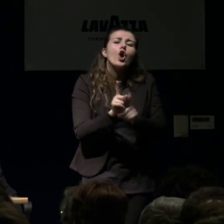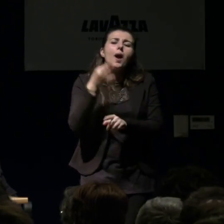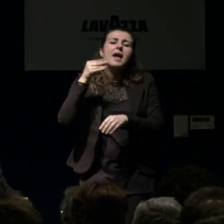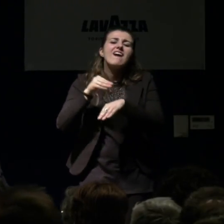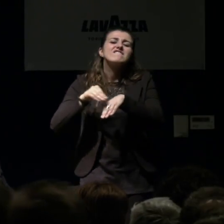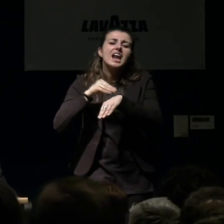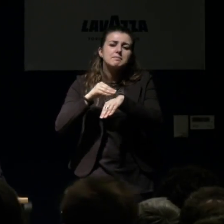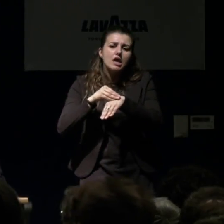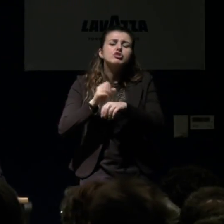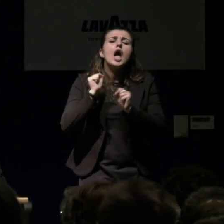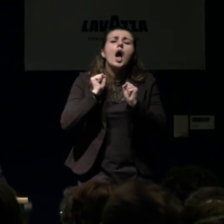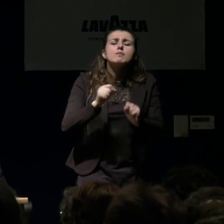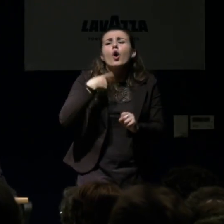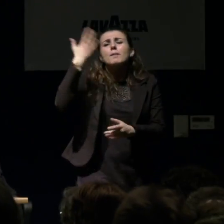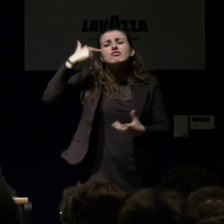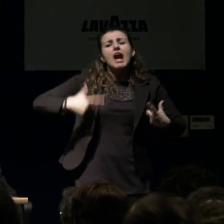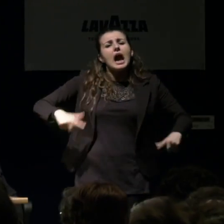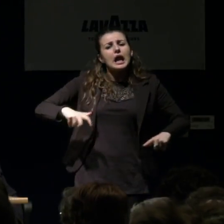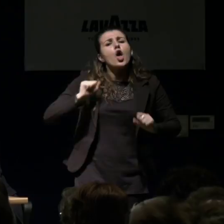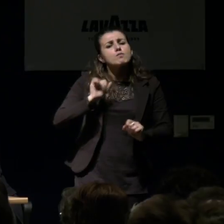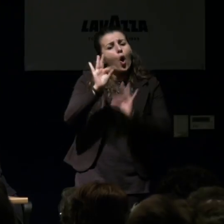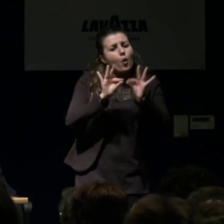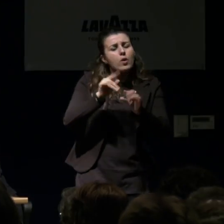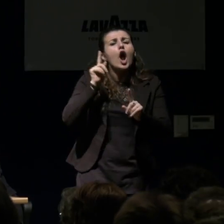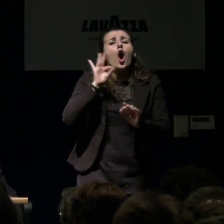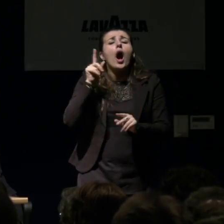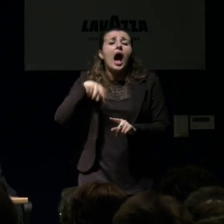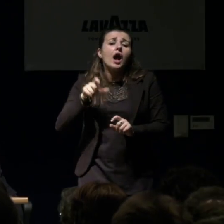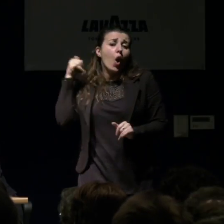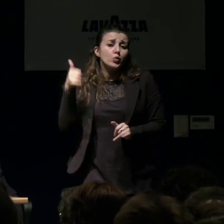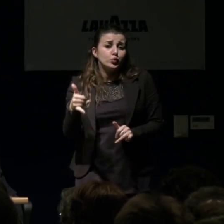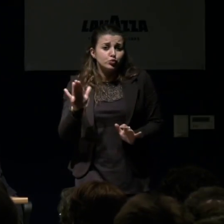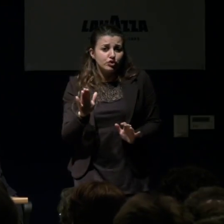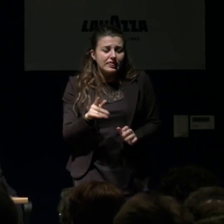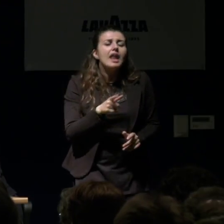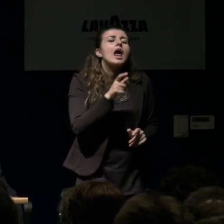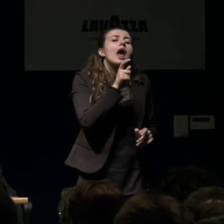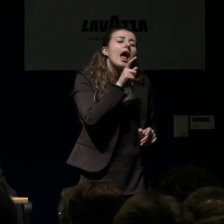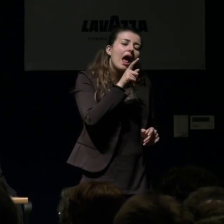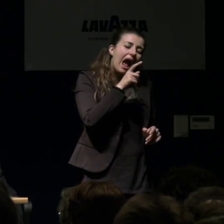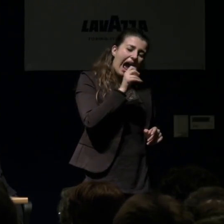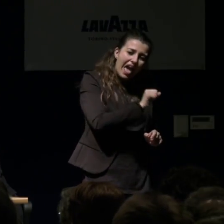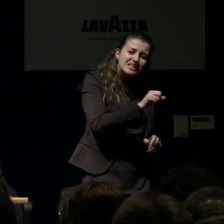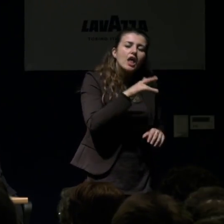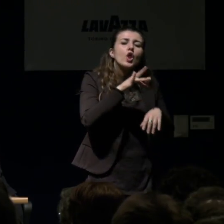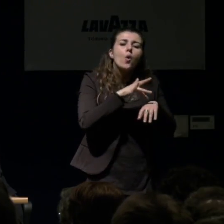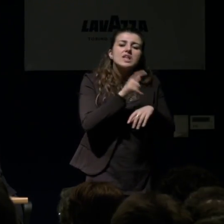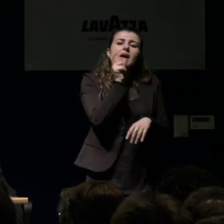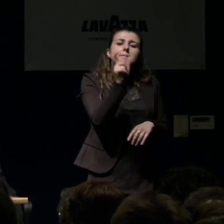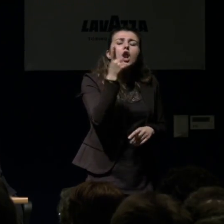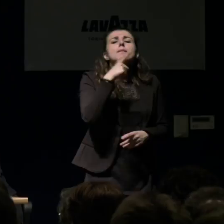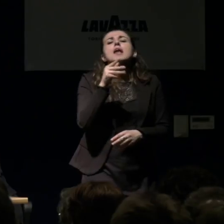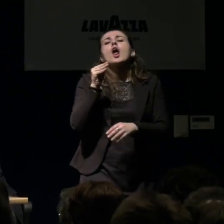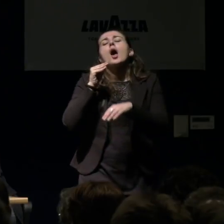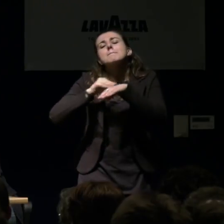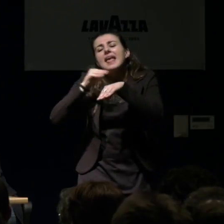uccidere e possono medicare e alessandro le usava proprio come risarcimento come medicamento non gli interessava altro